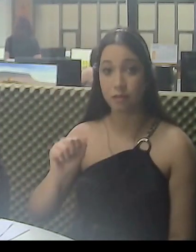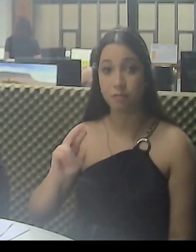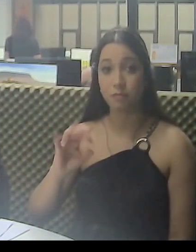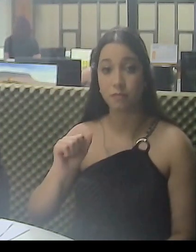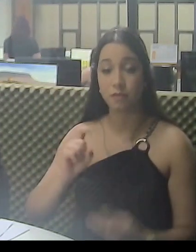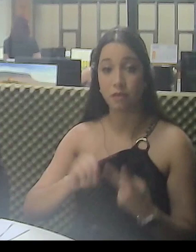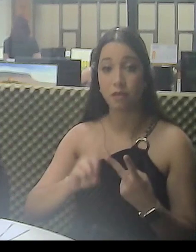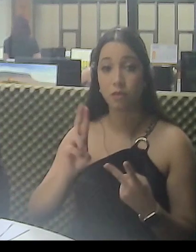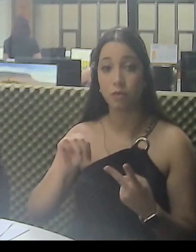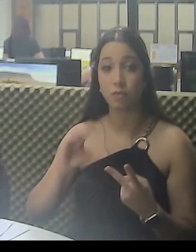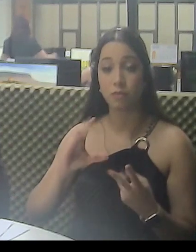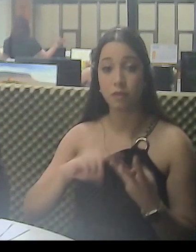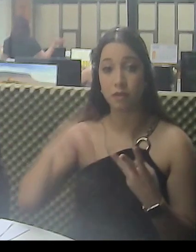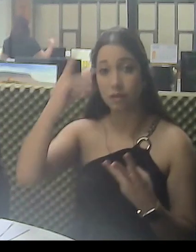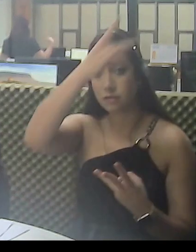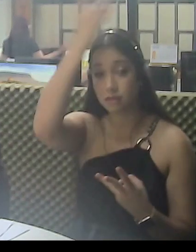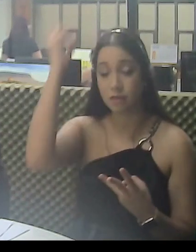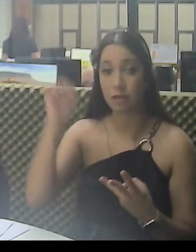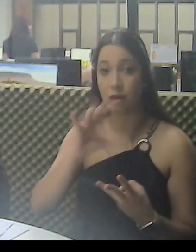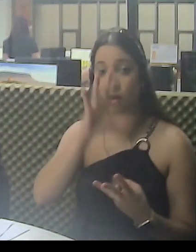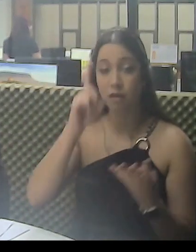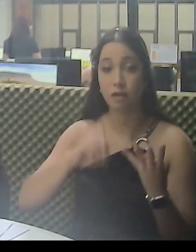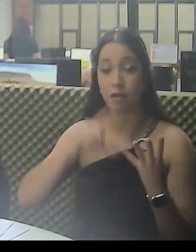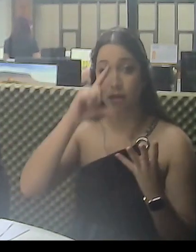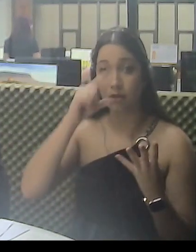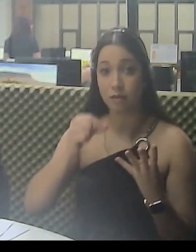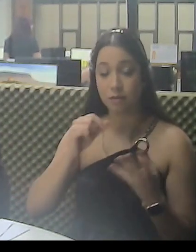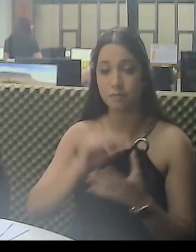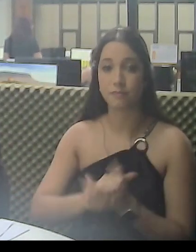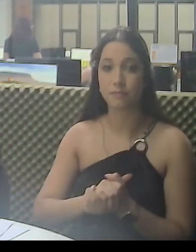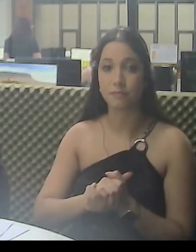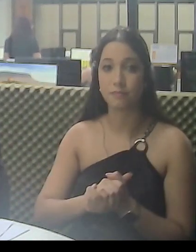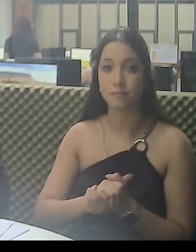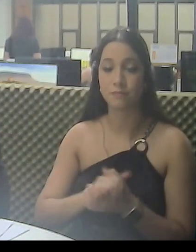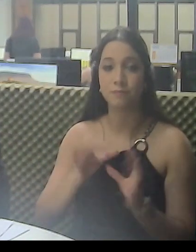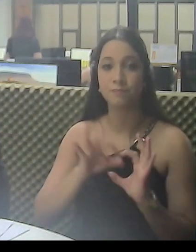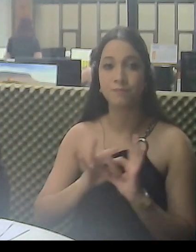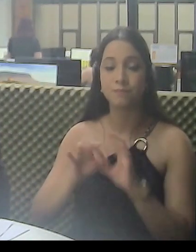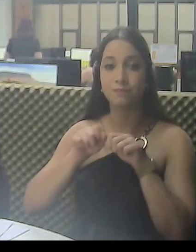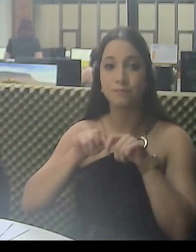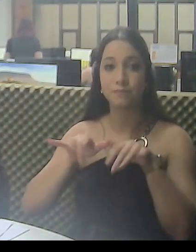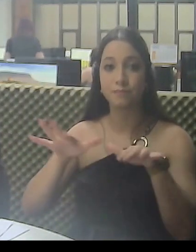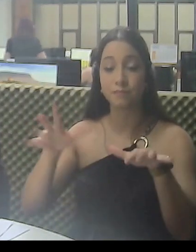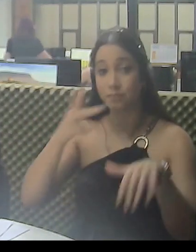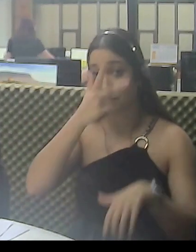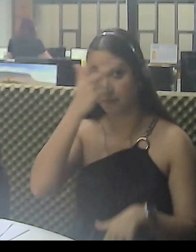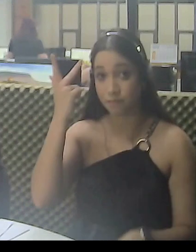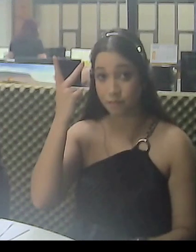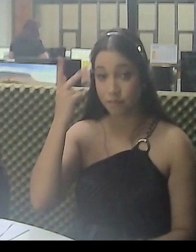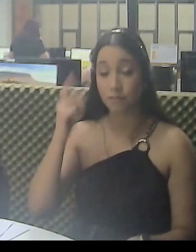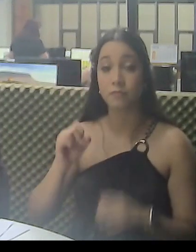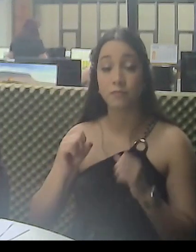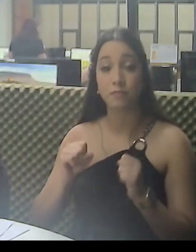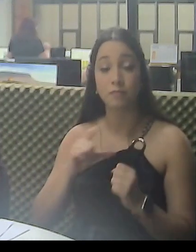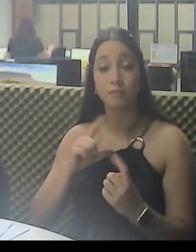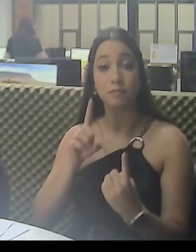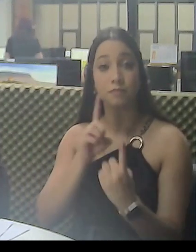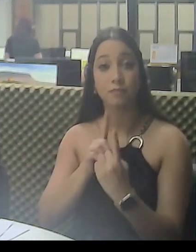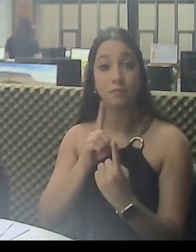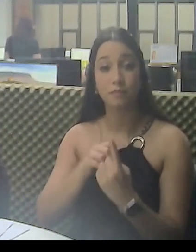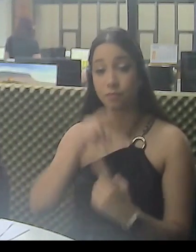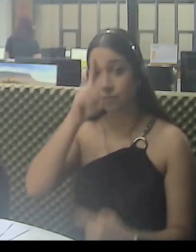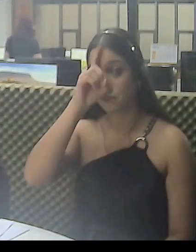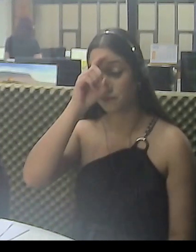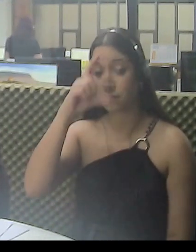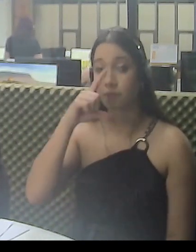UMC, Santa Clara e Triângulo. Para a rede ampla, os usuários podem usufruir do atendimento nos